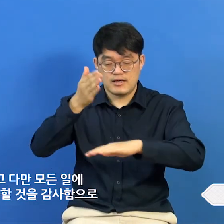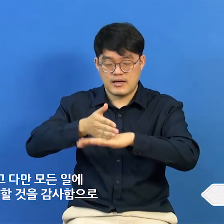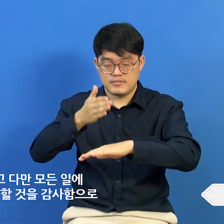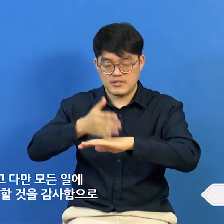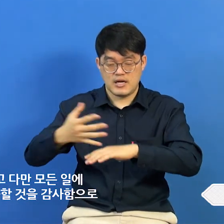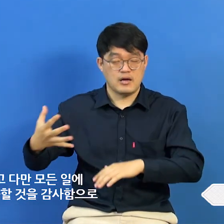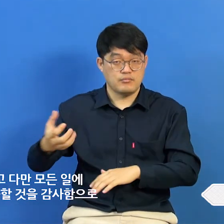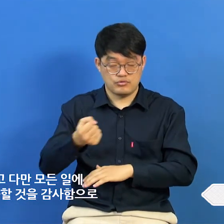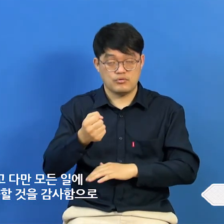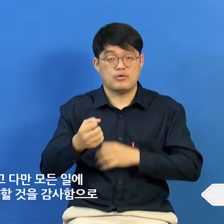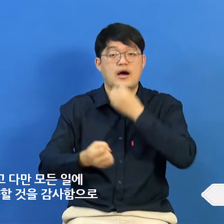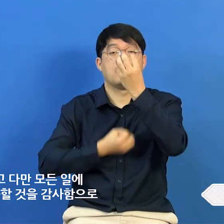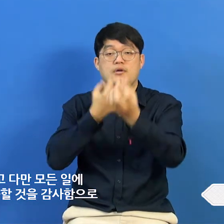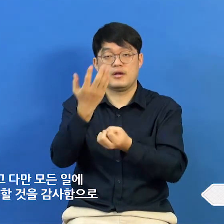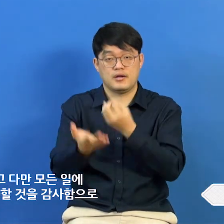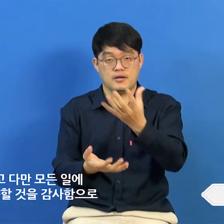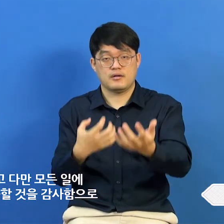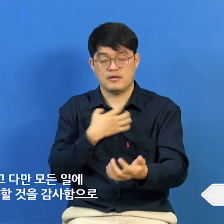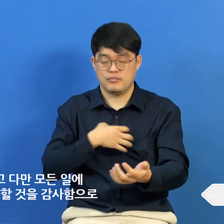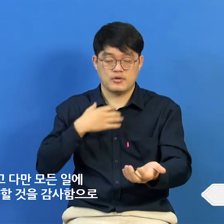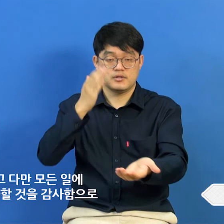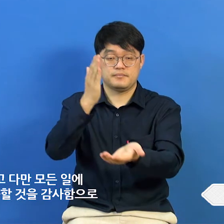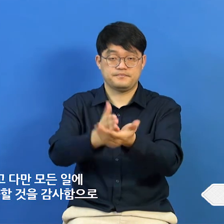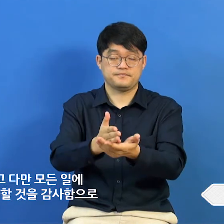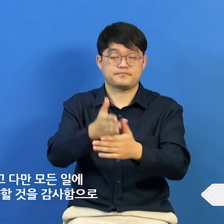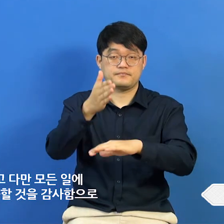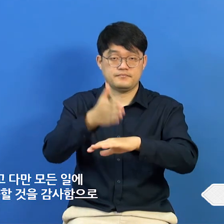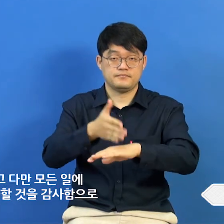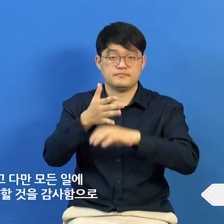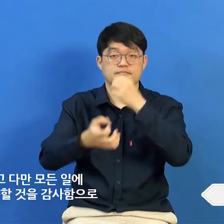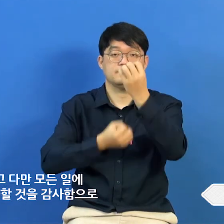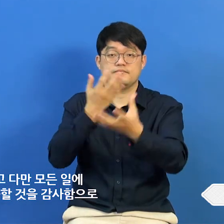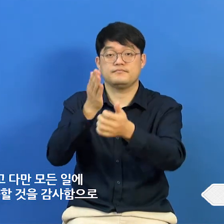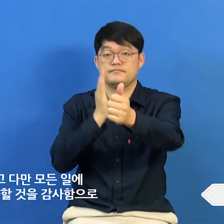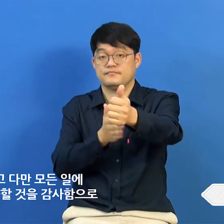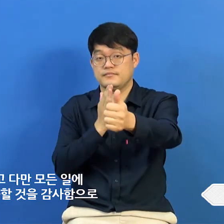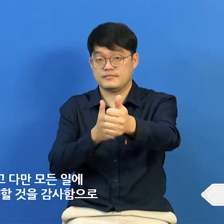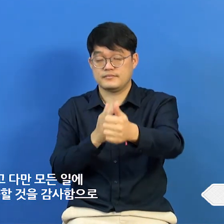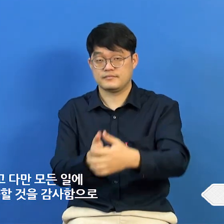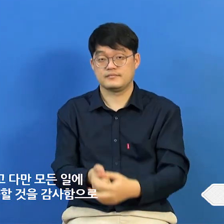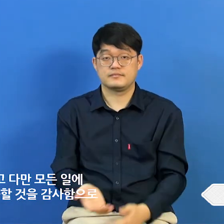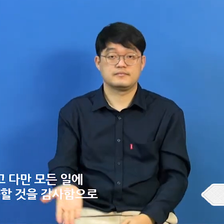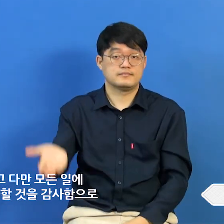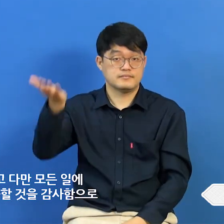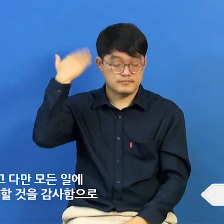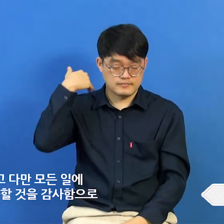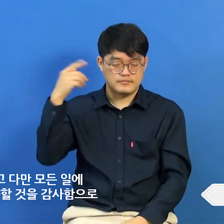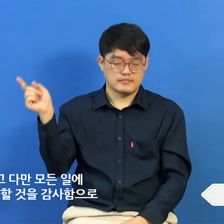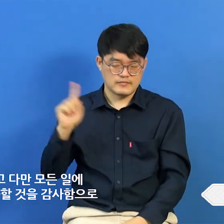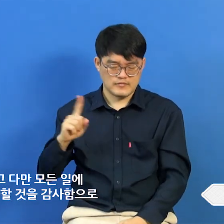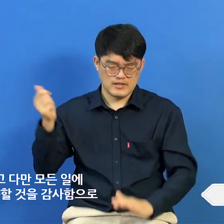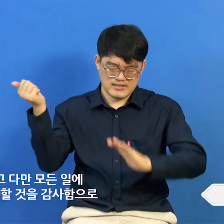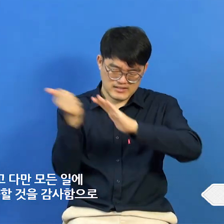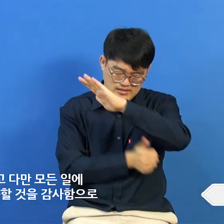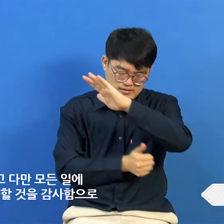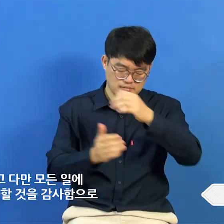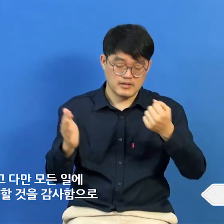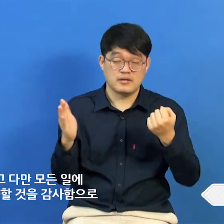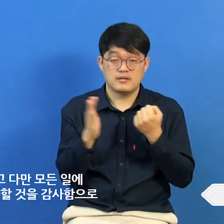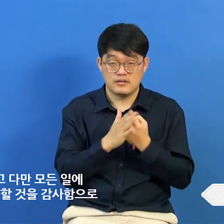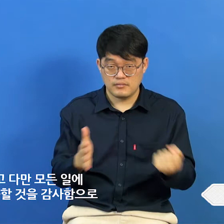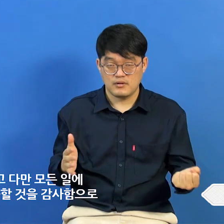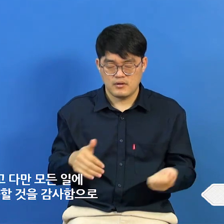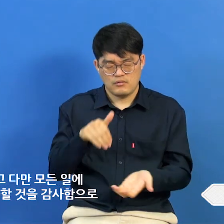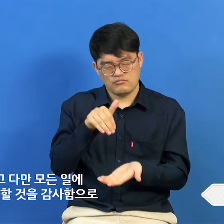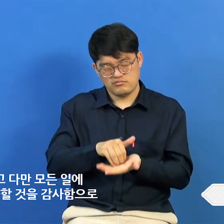말고 감사함으로 하십시오. 혹시 지난날의 쓰라린 실패 때문에 후회와 회한의 정을 안고 사는